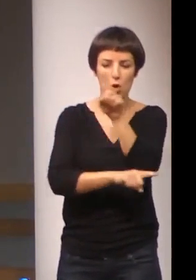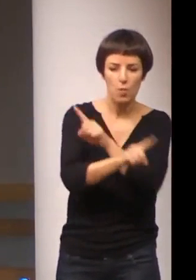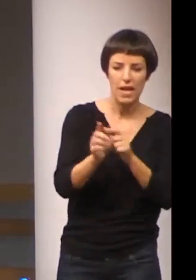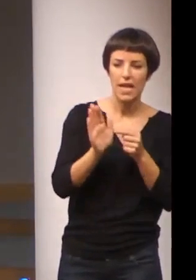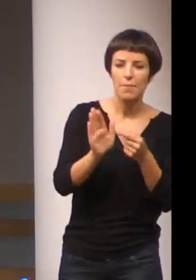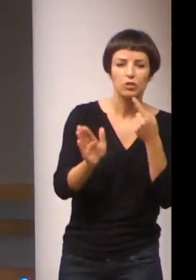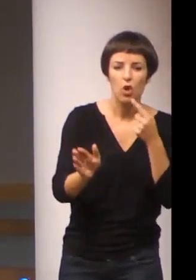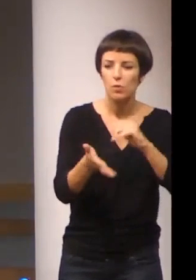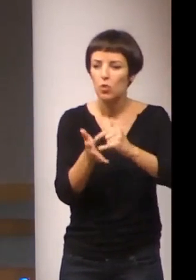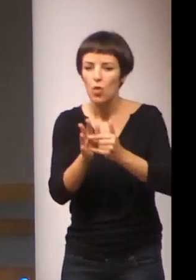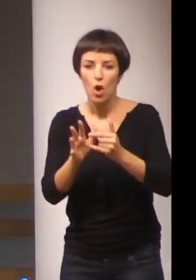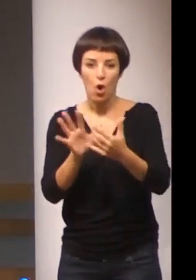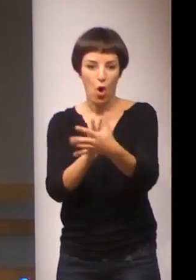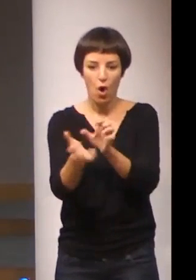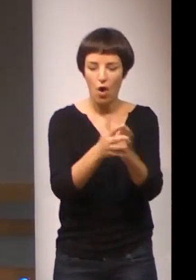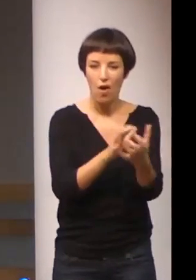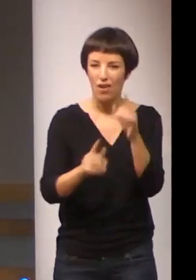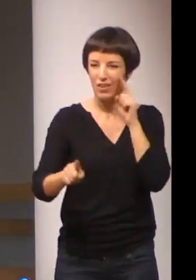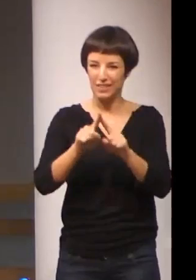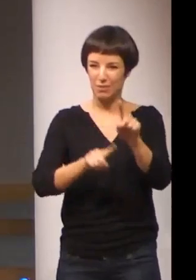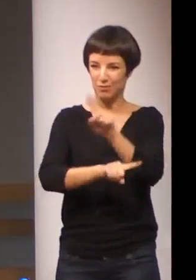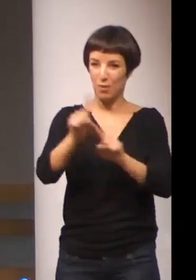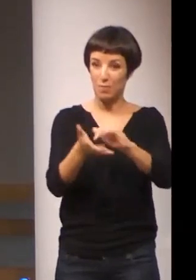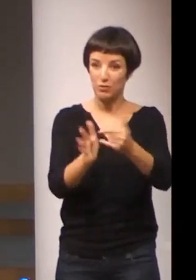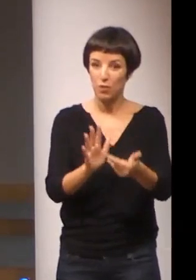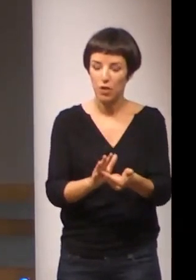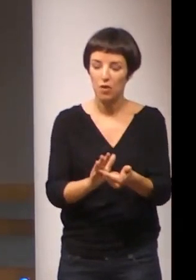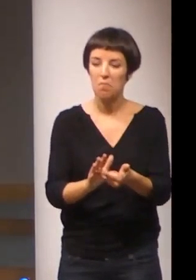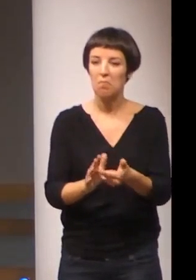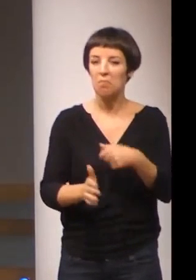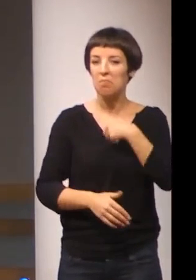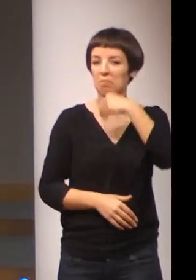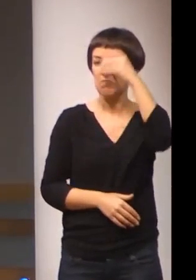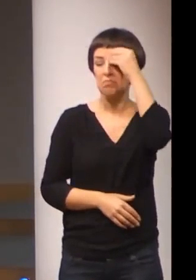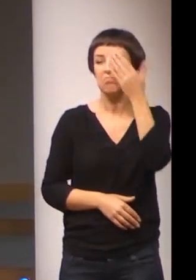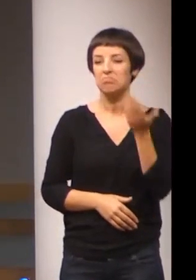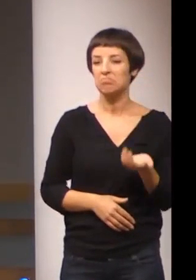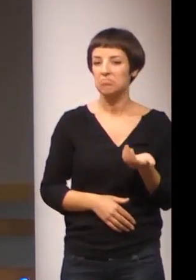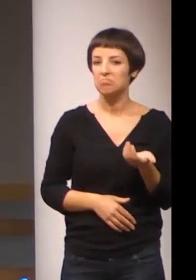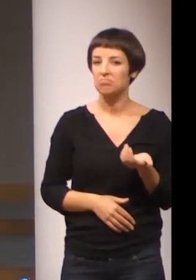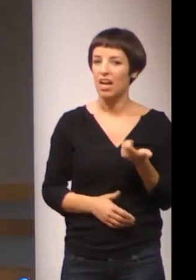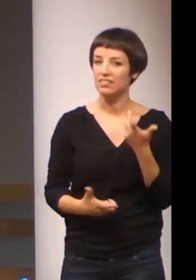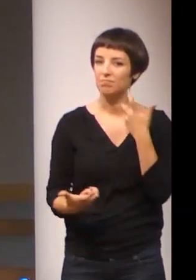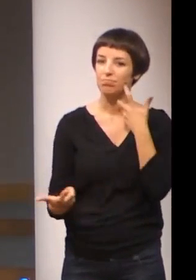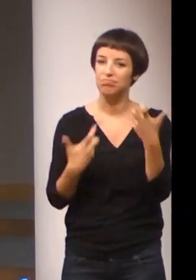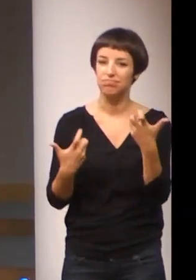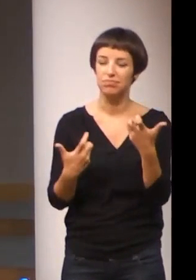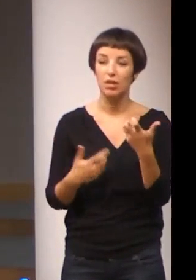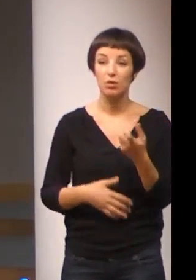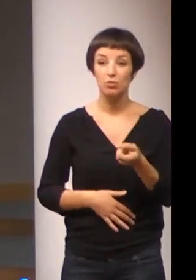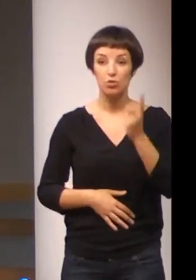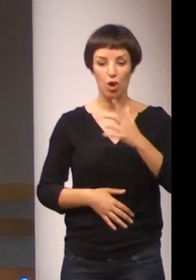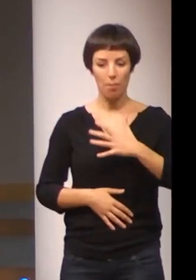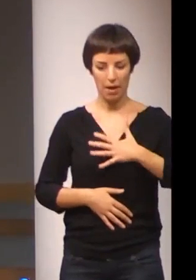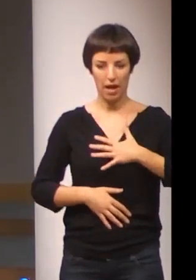de resolución conjunta de problemas, nos parecía que era lo más destacado, no solamente para nuestro